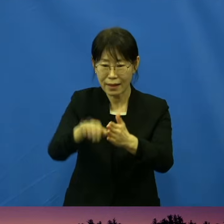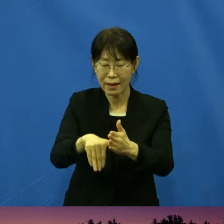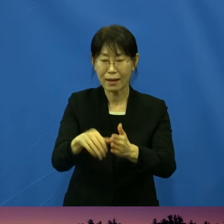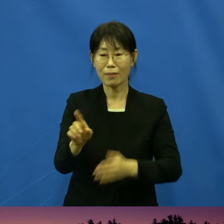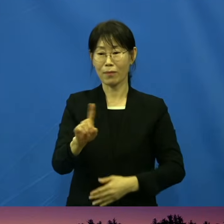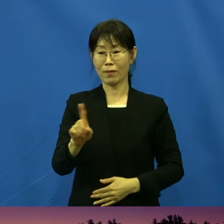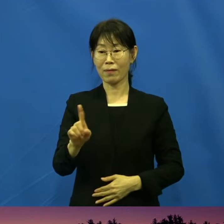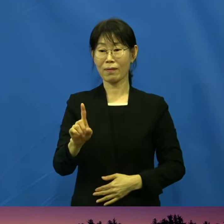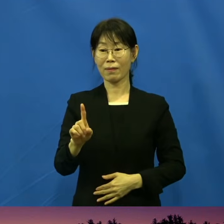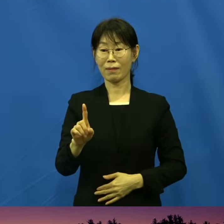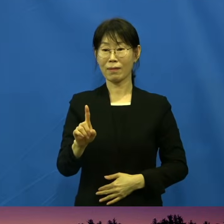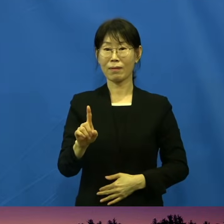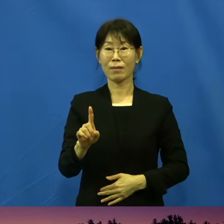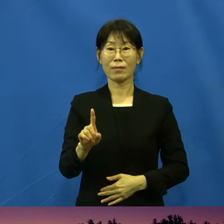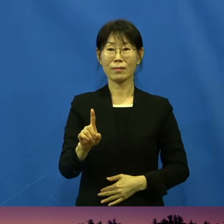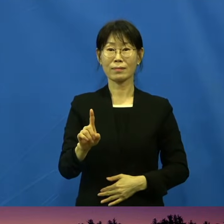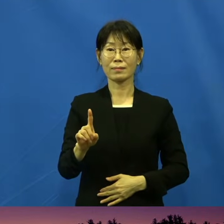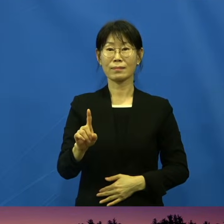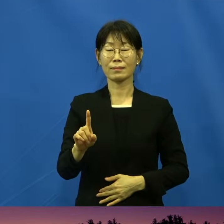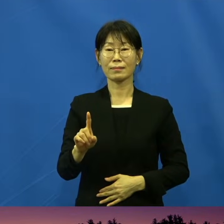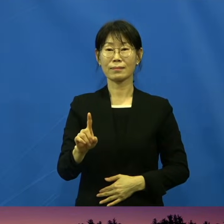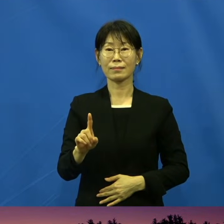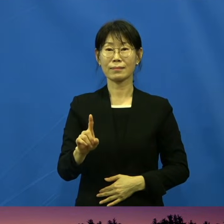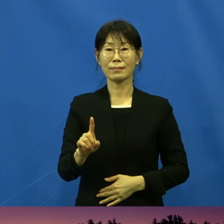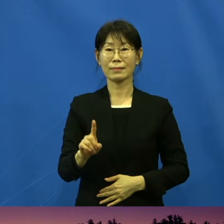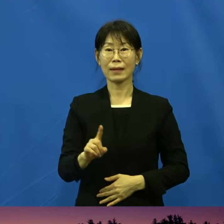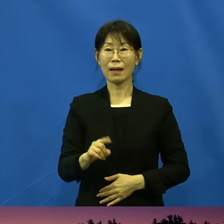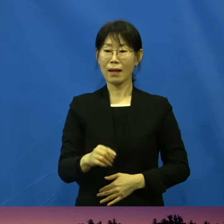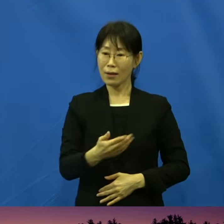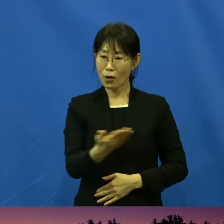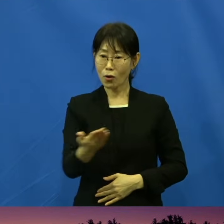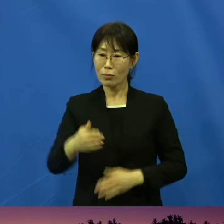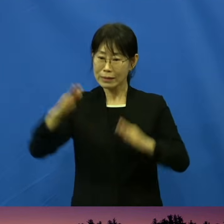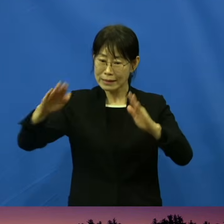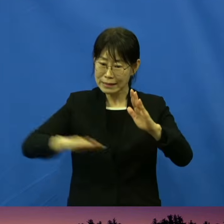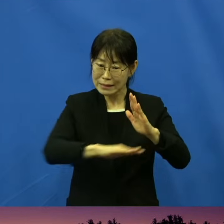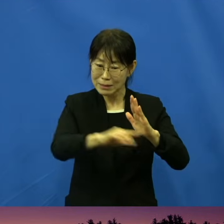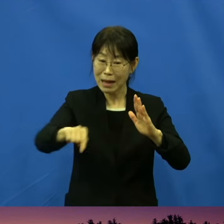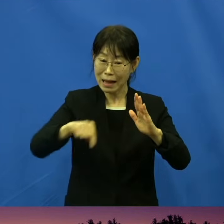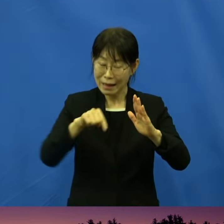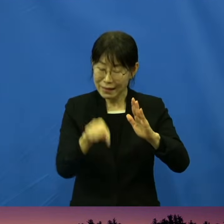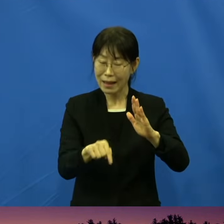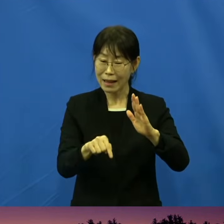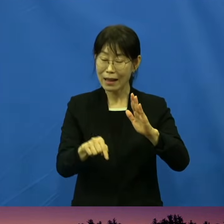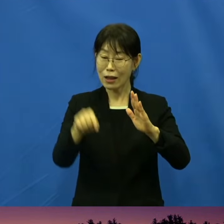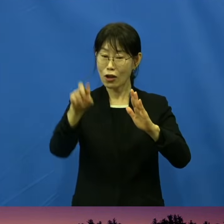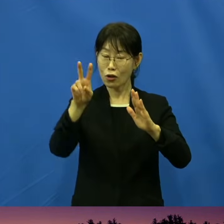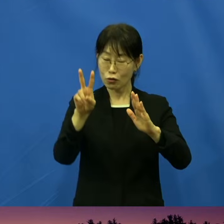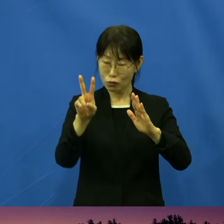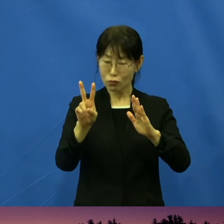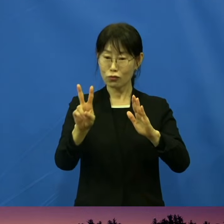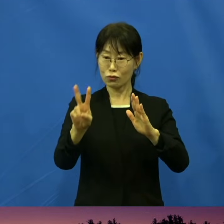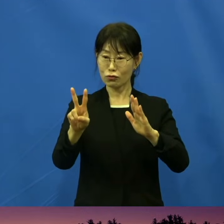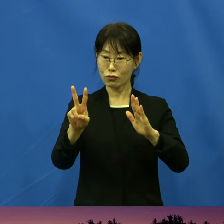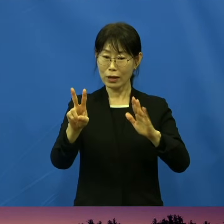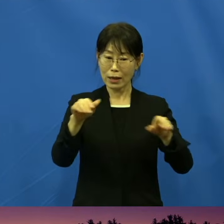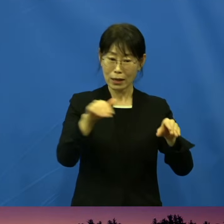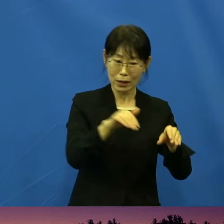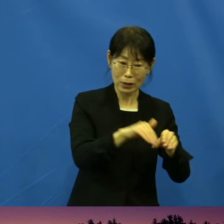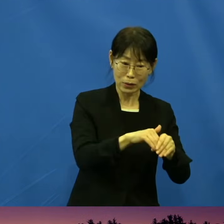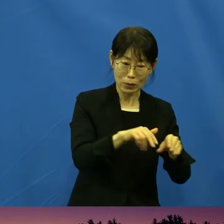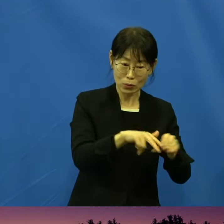일어나는가? 여러분, 한 집안에 두 개의 상반된 어떤